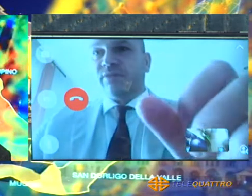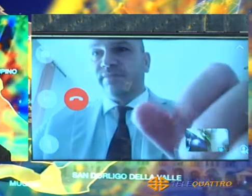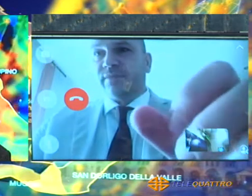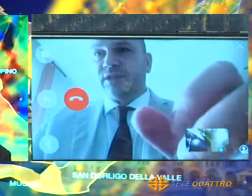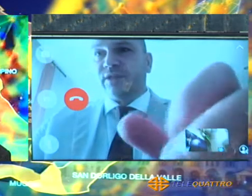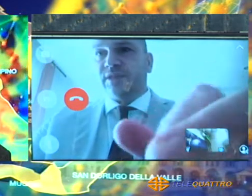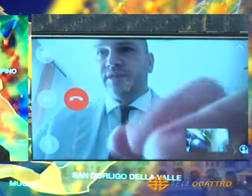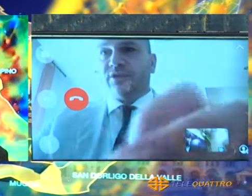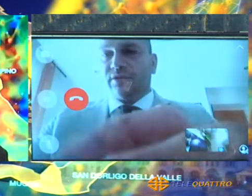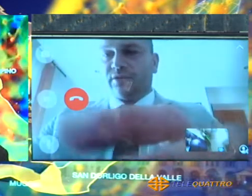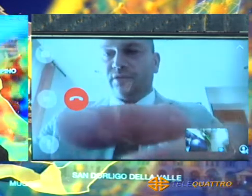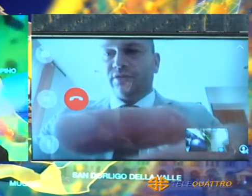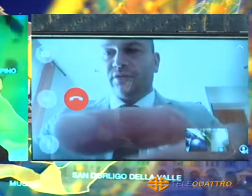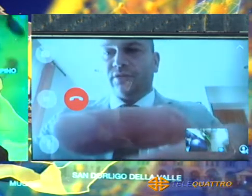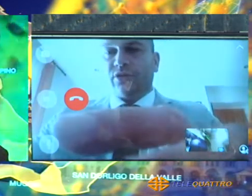Eccola qua,